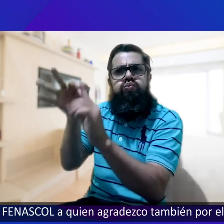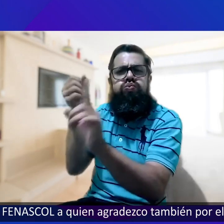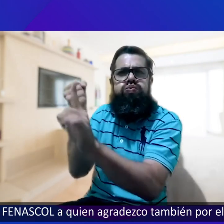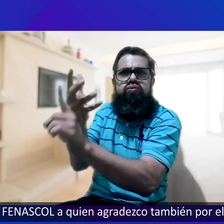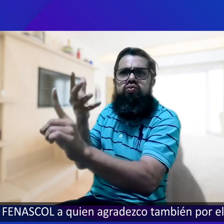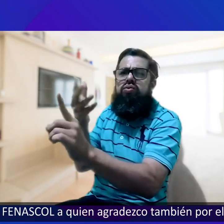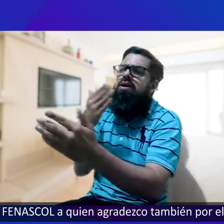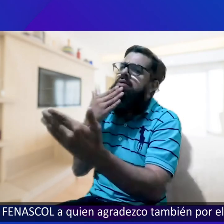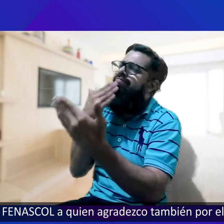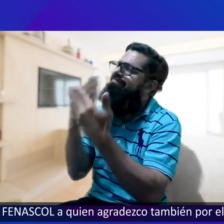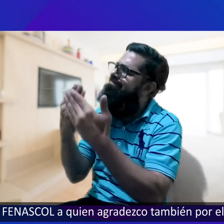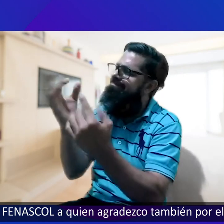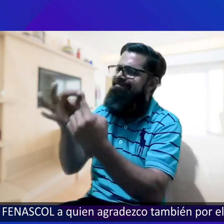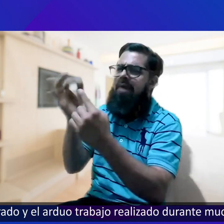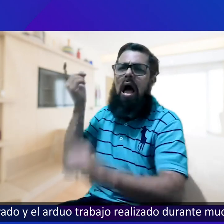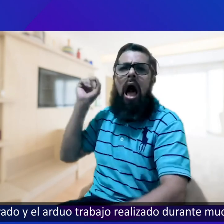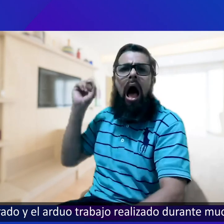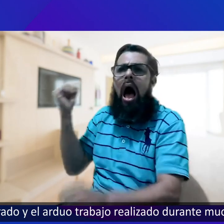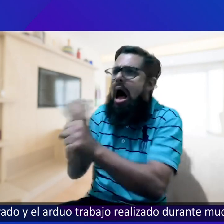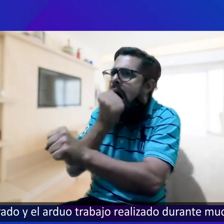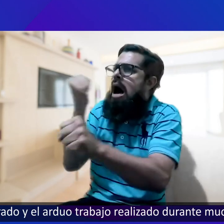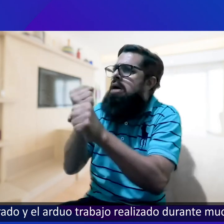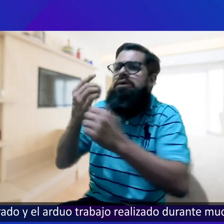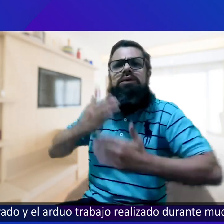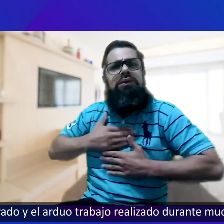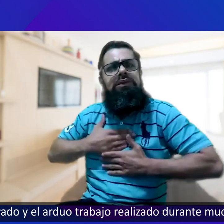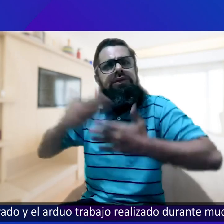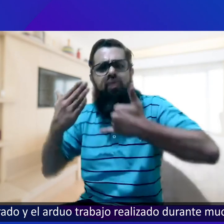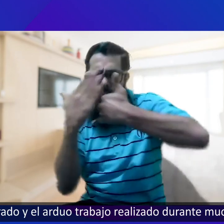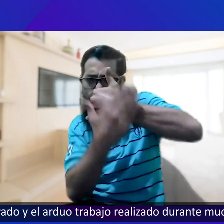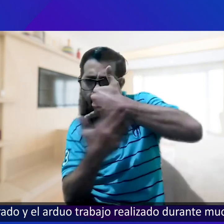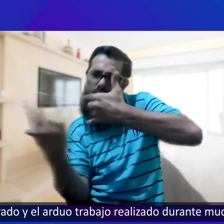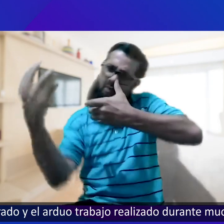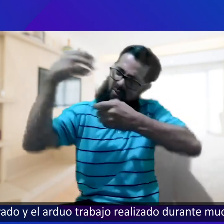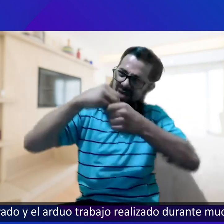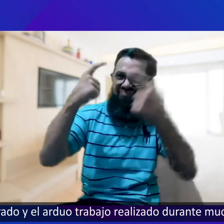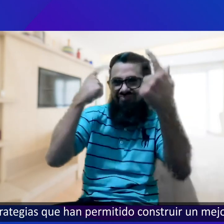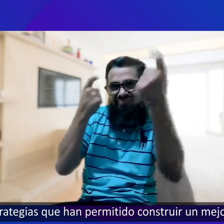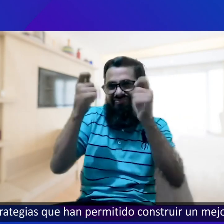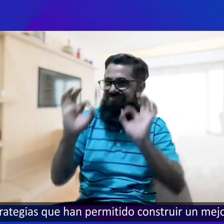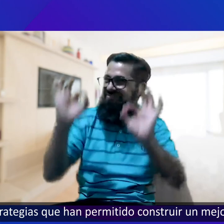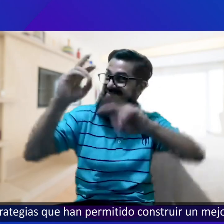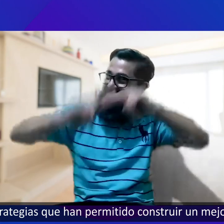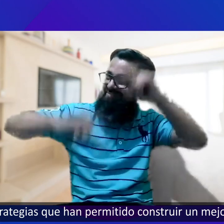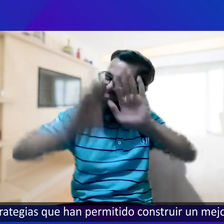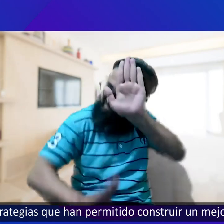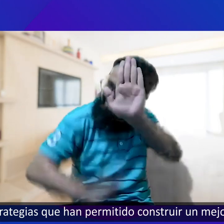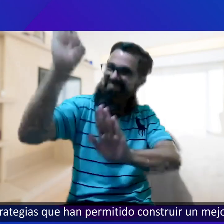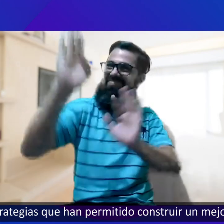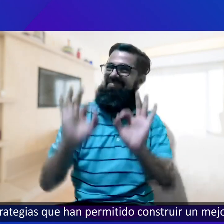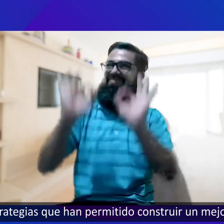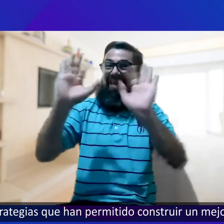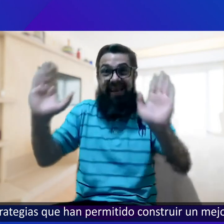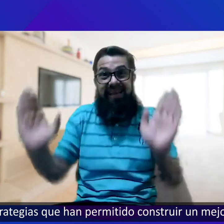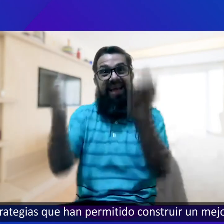en convenio con FENASCOL, a quien agradezco también por el gran impacto que ha generado y el arduo trabajo realizado durante muchísimos años,